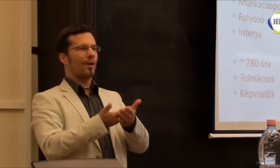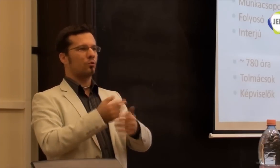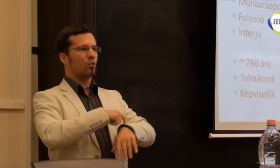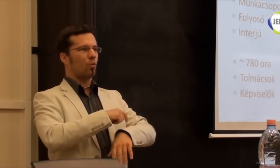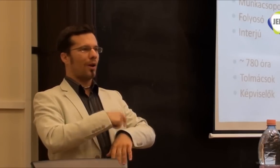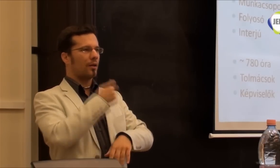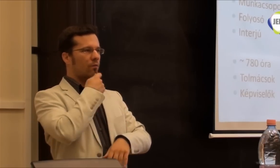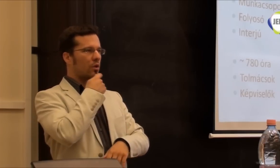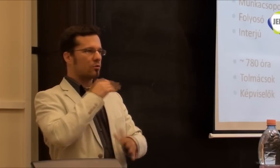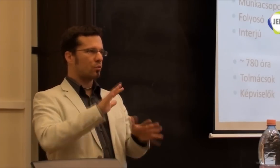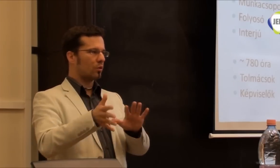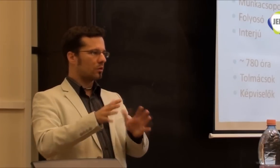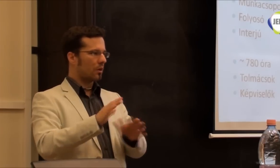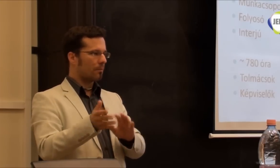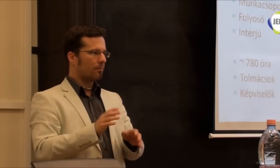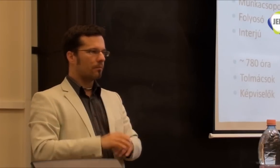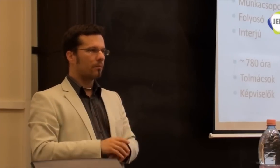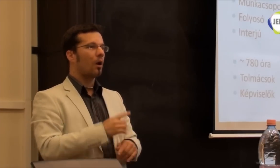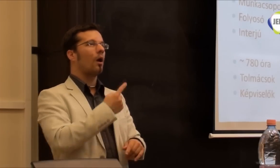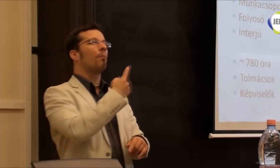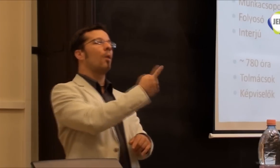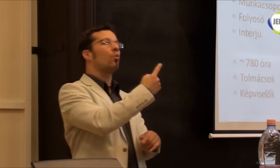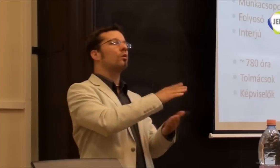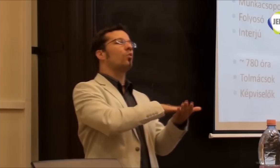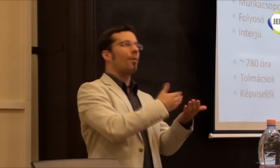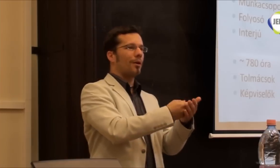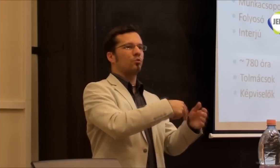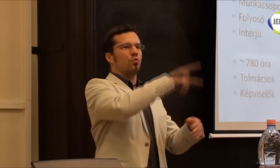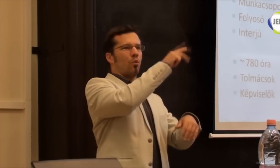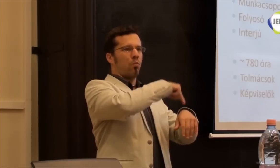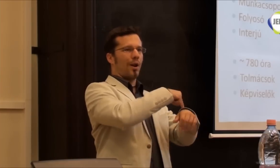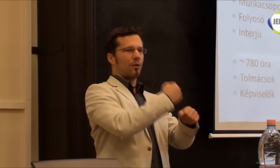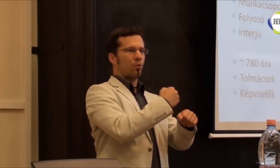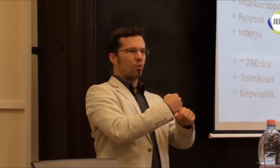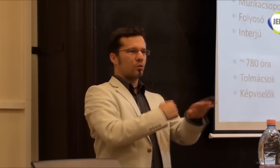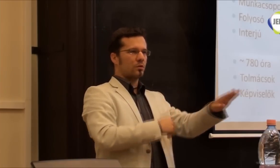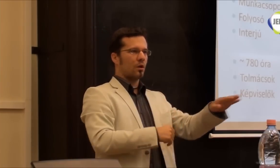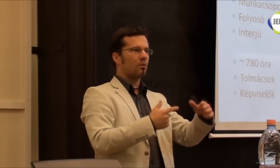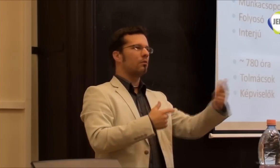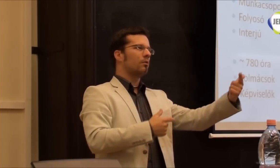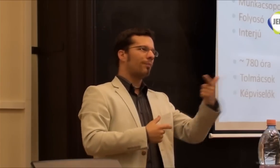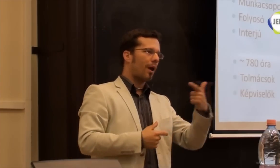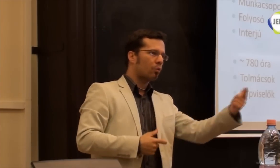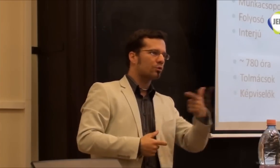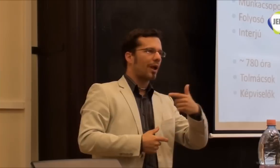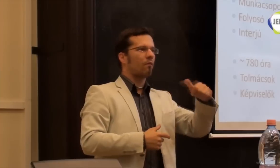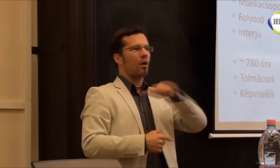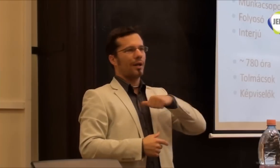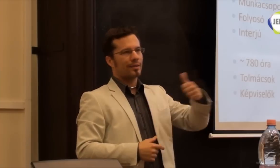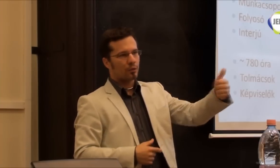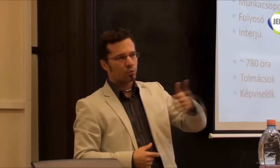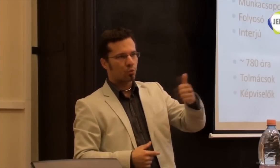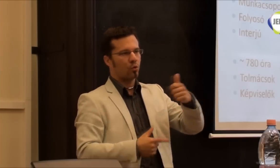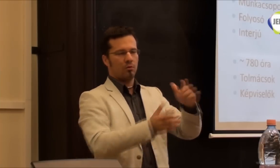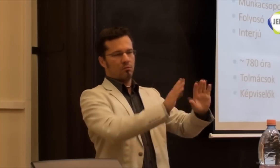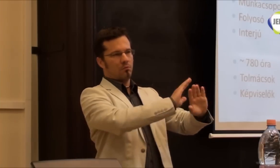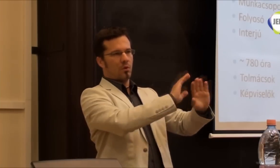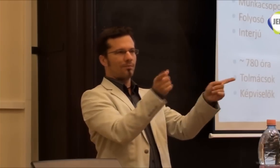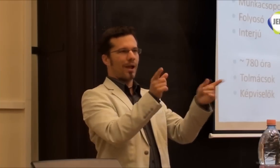személyesen 780 tolmácsolási órát fogyasztottam. Maguk a tolmácsok több órát dolgoznak,